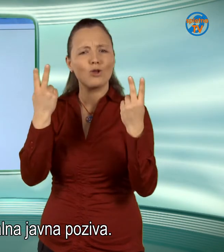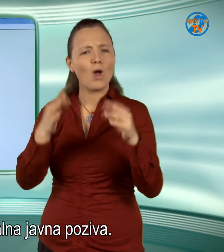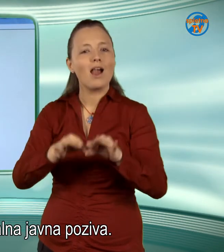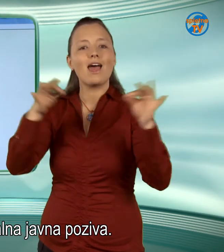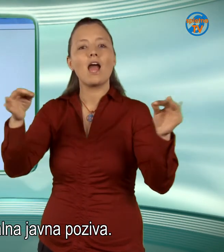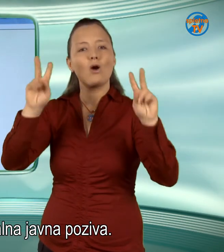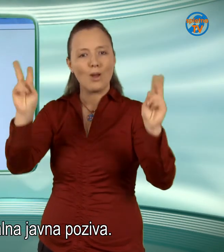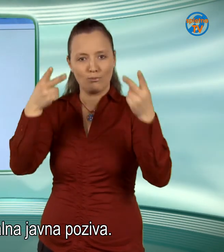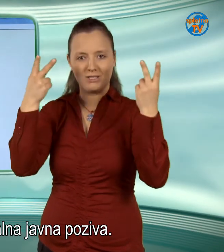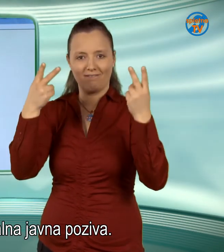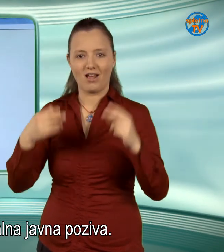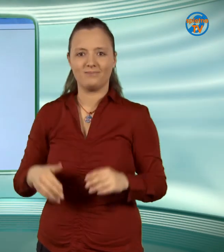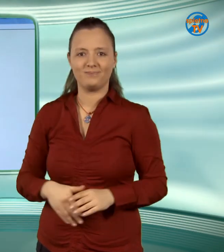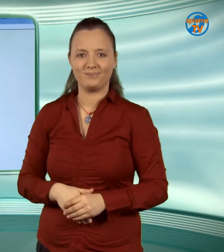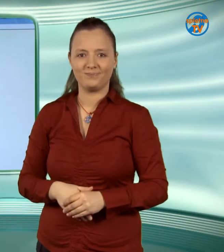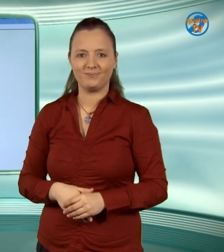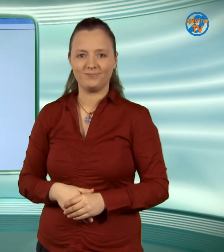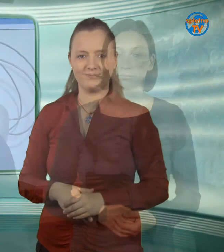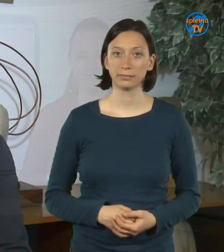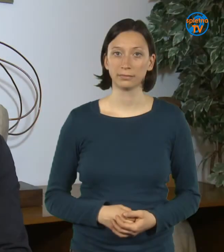Poglejmo aktualna javna poziva.